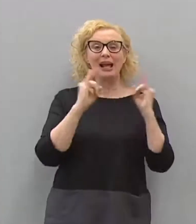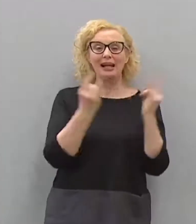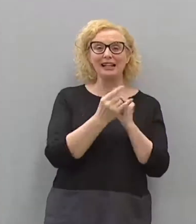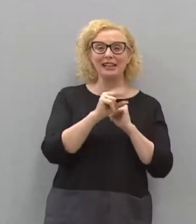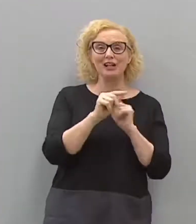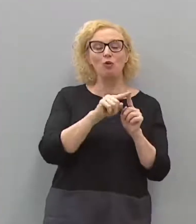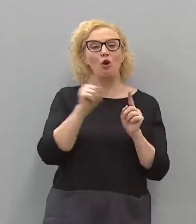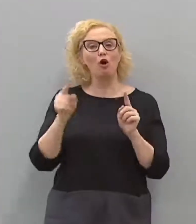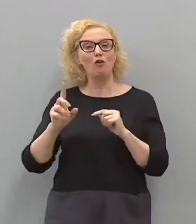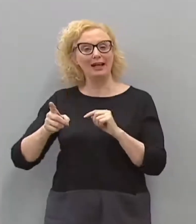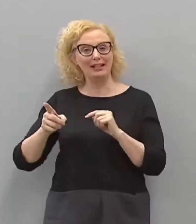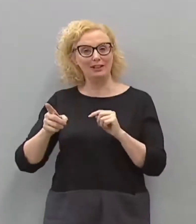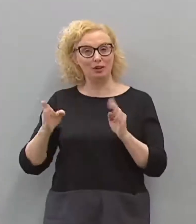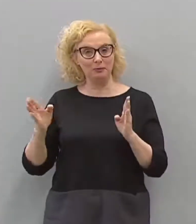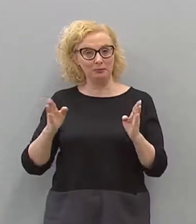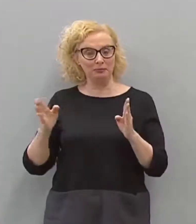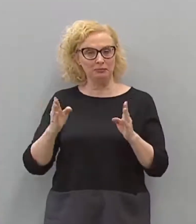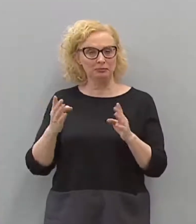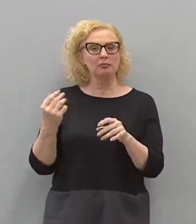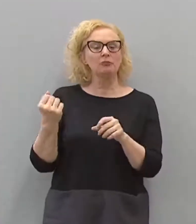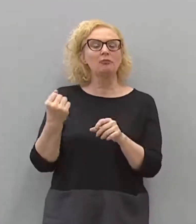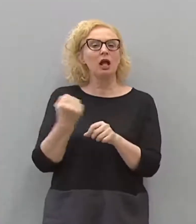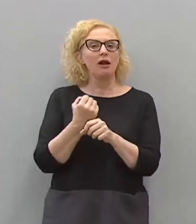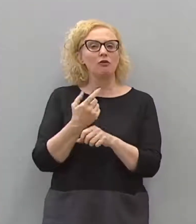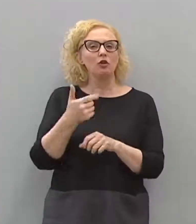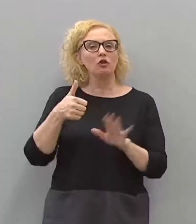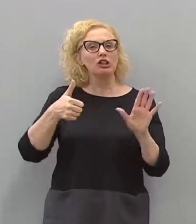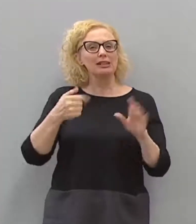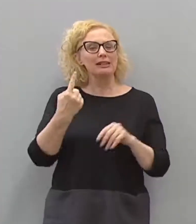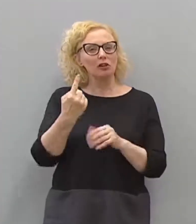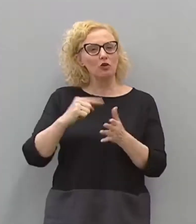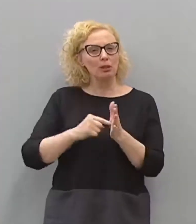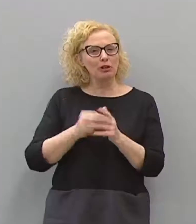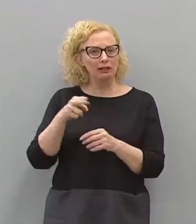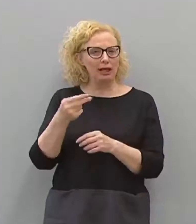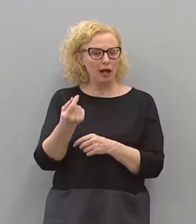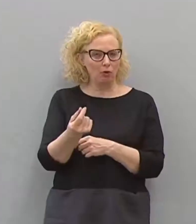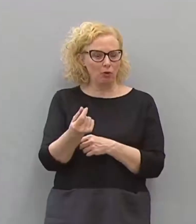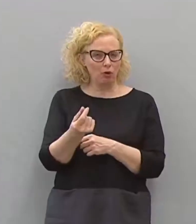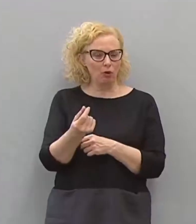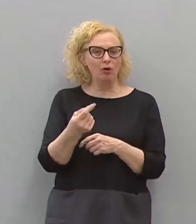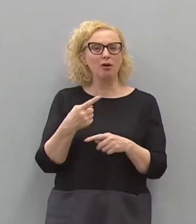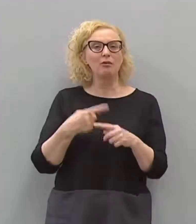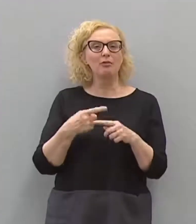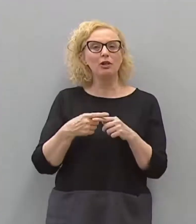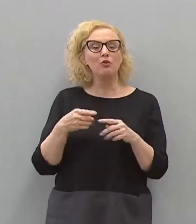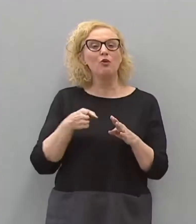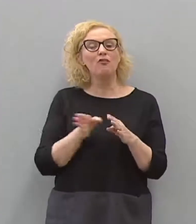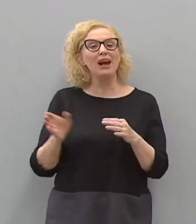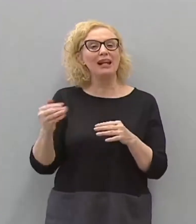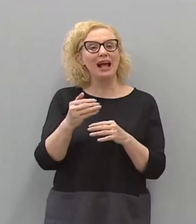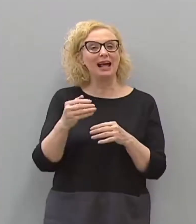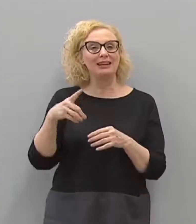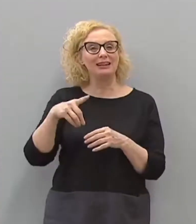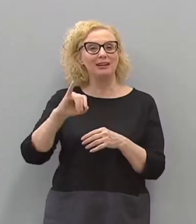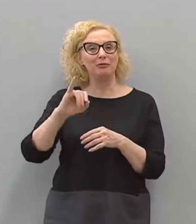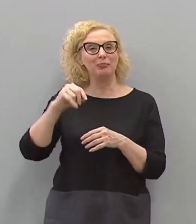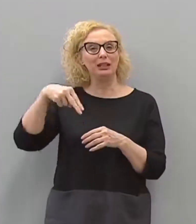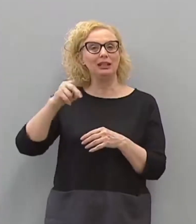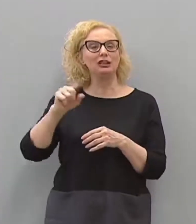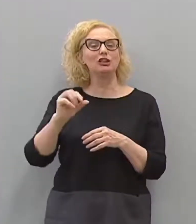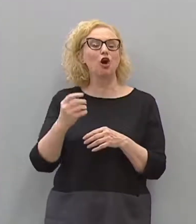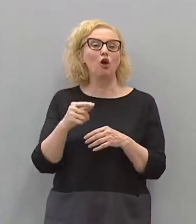grigno un'opera che costa circa 61 milioni di euro la seconda la variante di pinzolo 85 milioni di